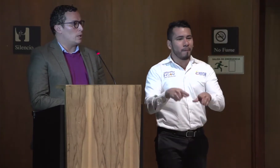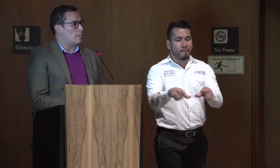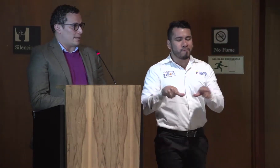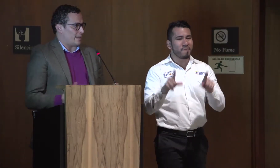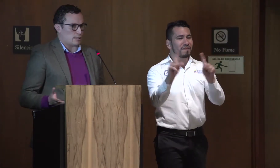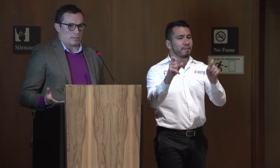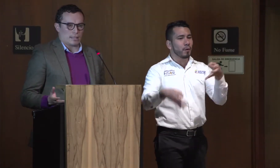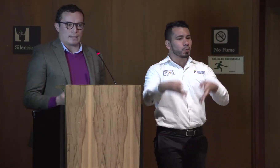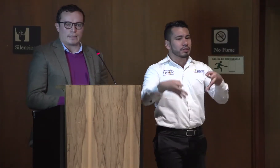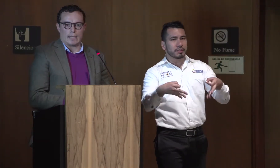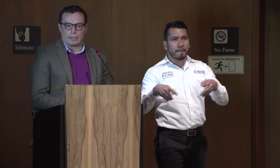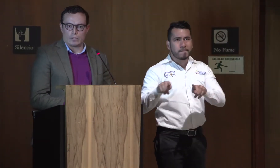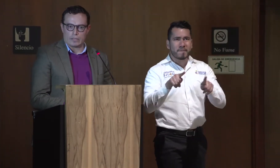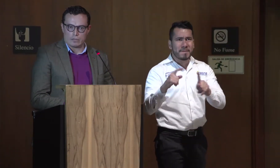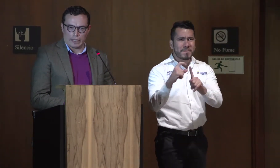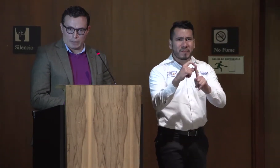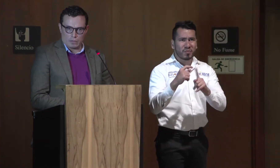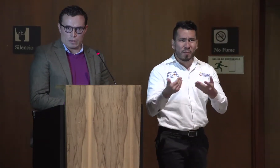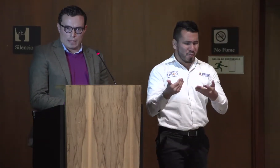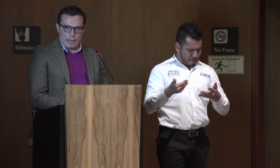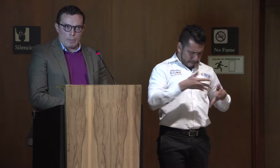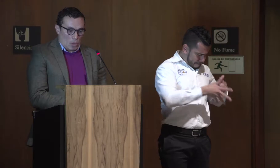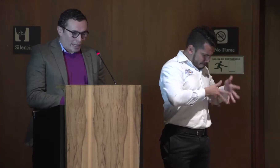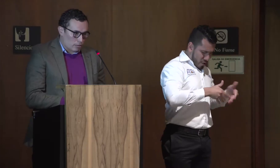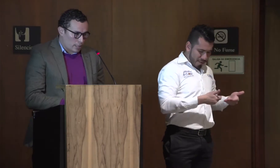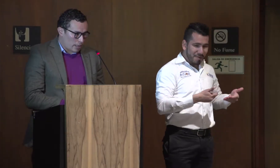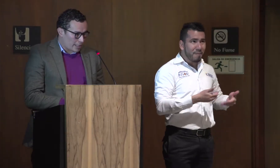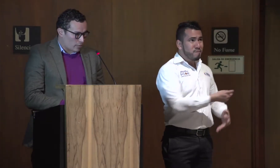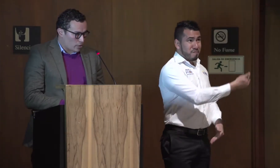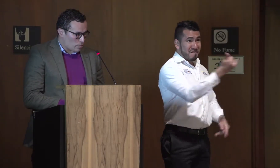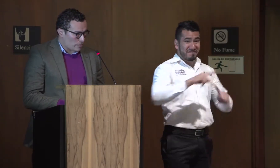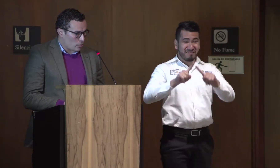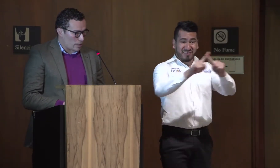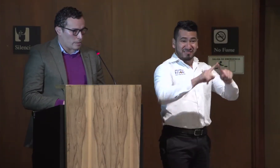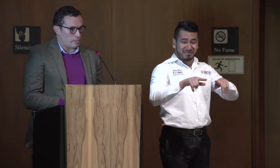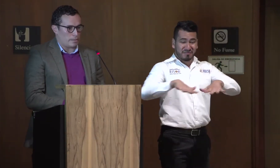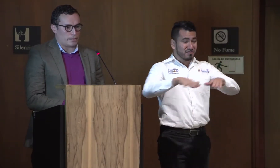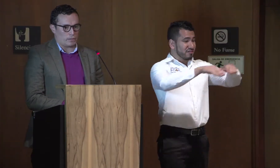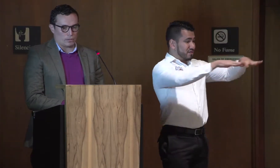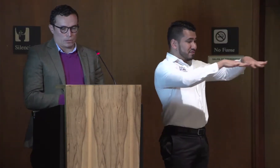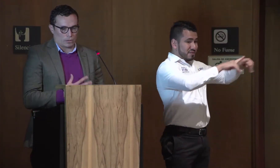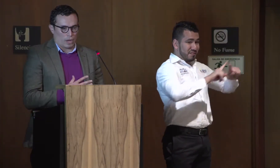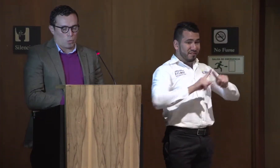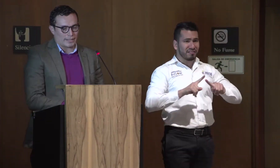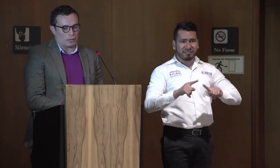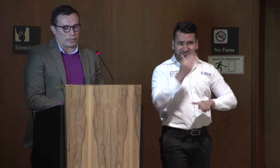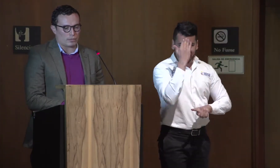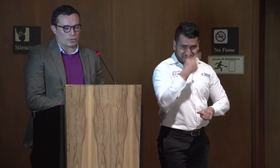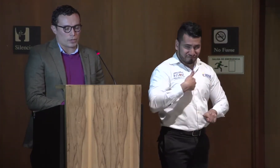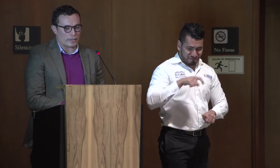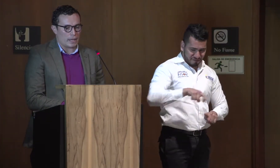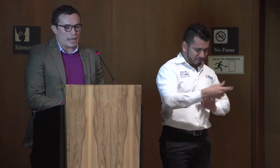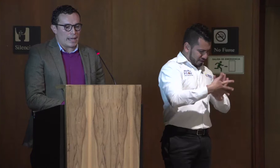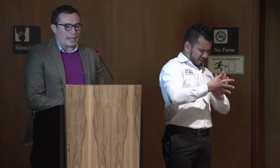salud, pareciera que esta es una necesidad en todos esos terrenos. Pero aquí hay un hecho específico que a mí me ha parecido, o así lo